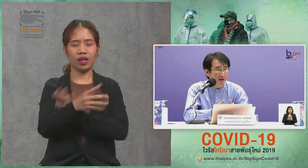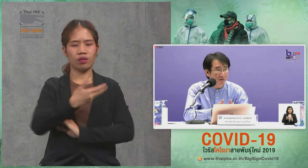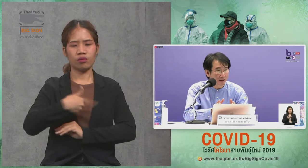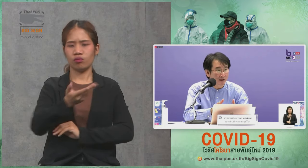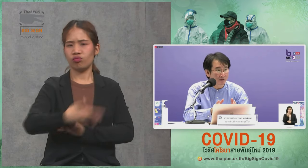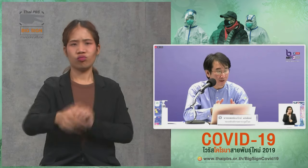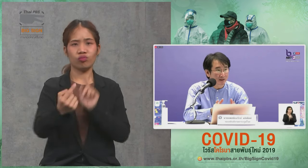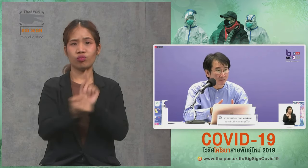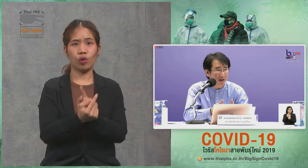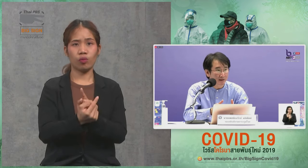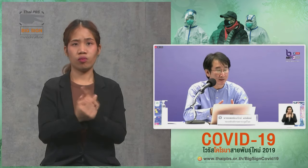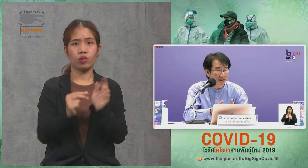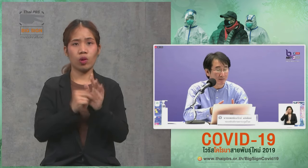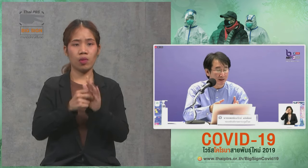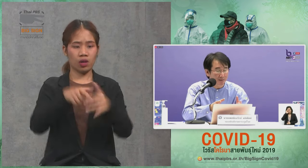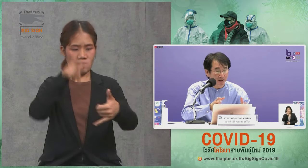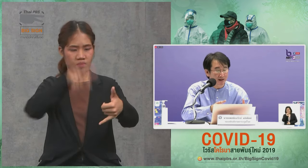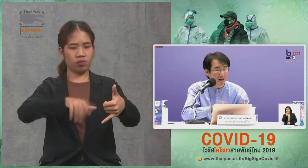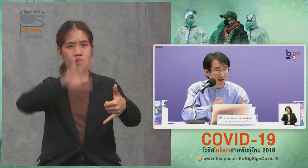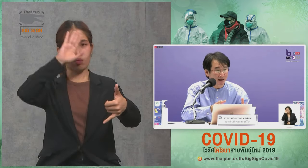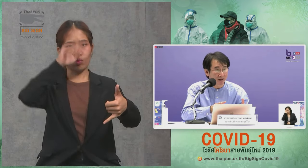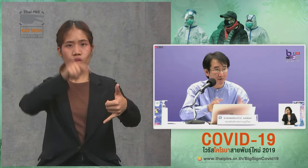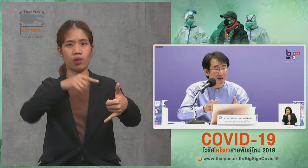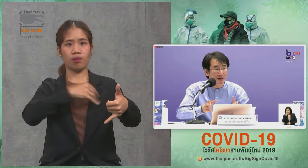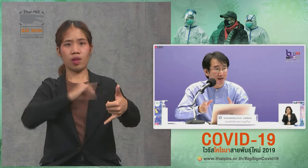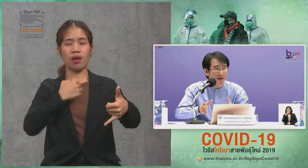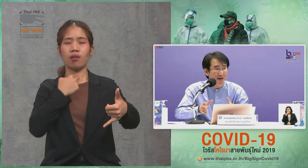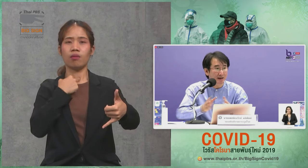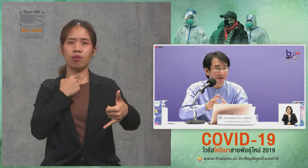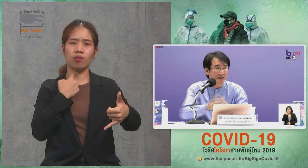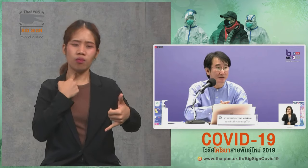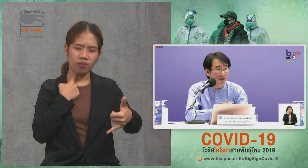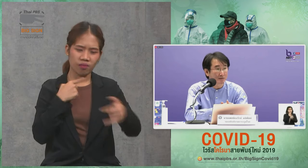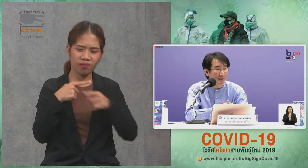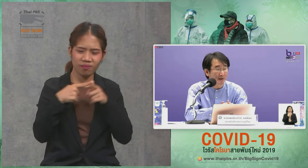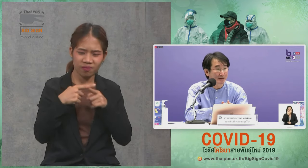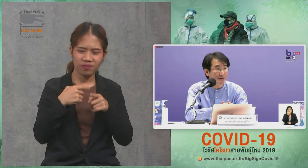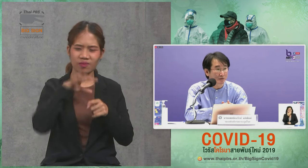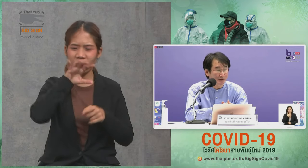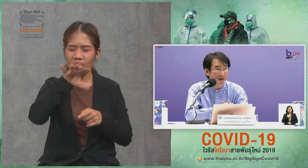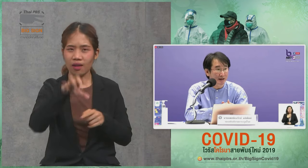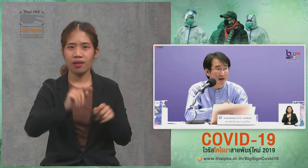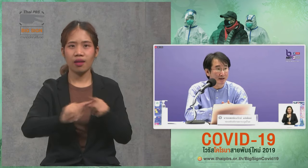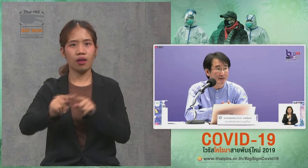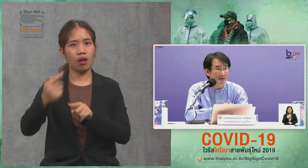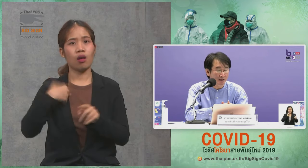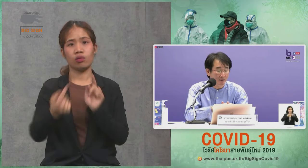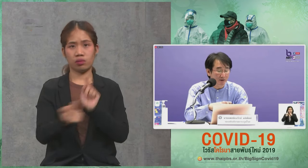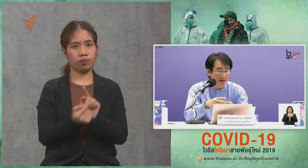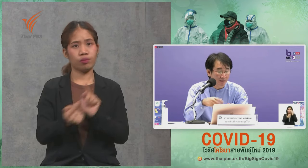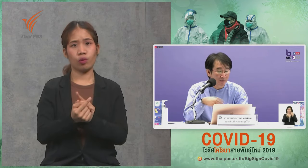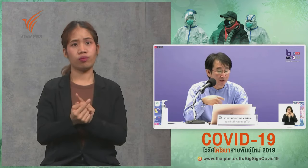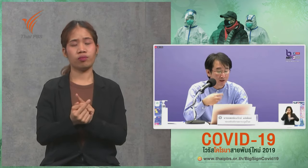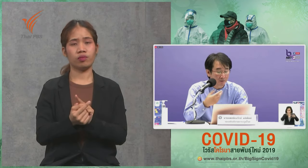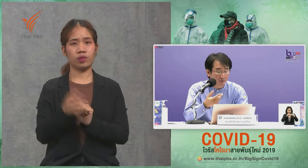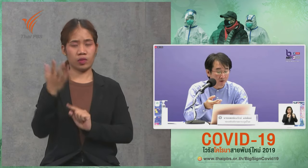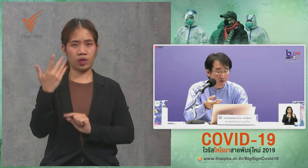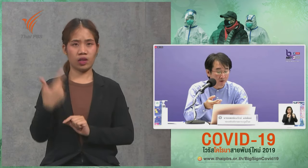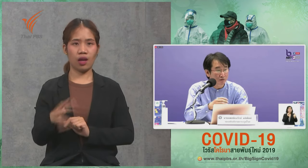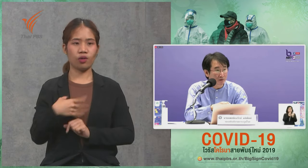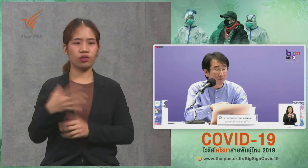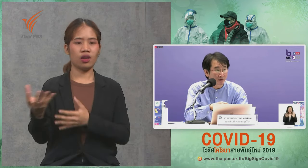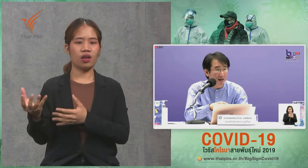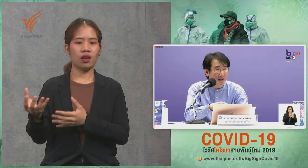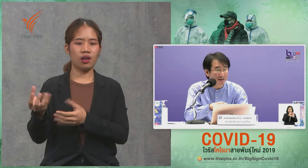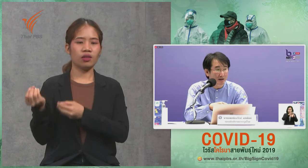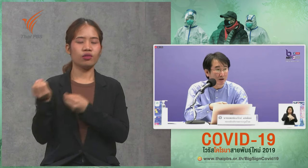ออยู่ดีว่าคนไข้คนนี้ไม่สบายนะครับอาจจะมีอาการไอหรือว่าอาการอะไรก็แล้วแต่ที่เราสามารถที่จะตรวจเจอได้นะครับก็จะนำผู้ป่วยเข้